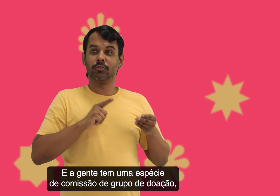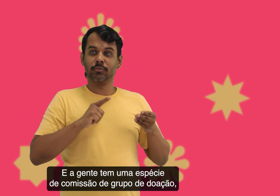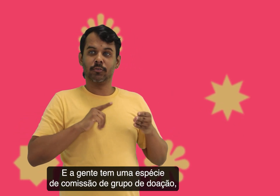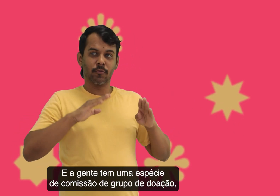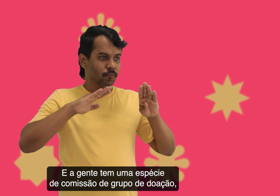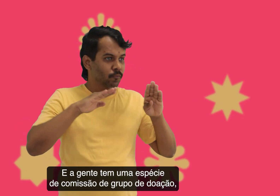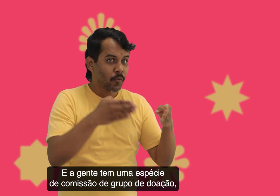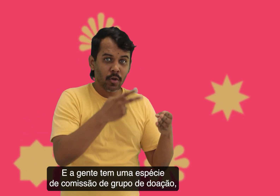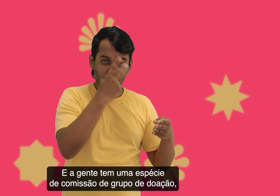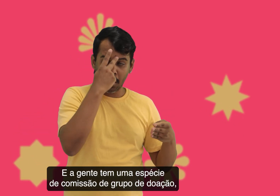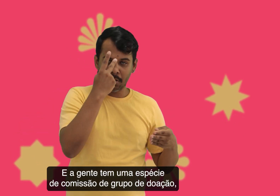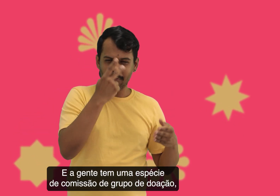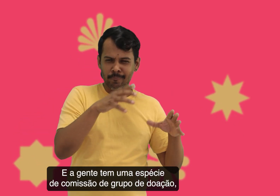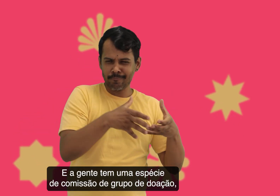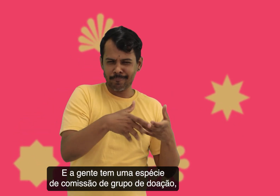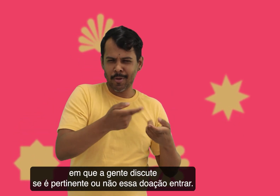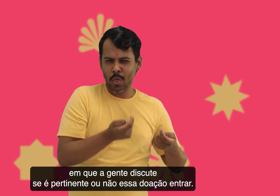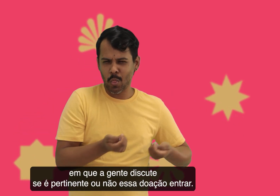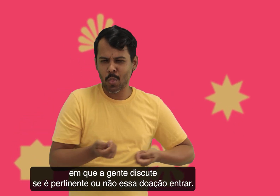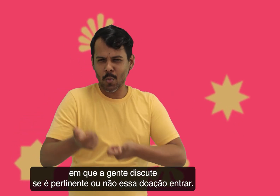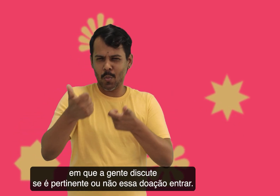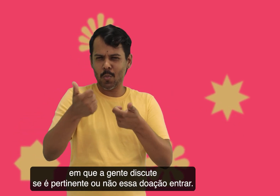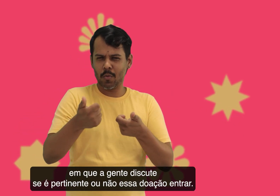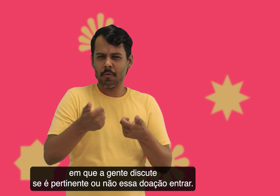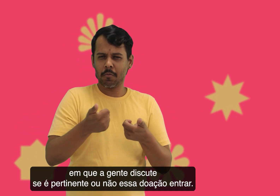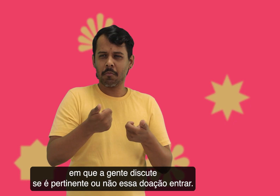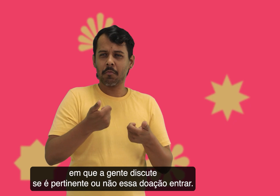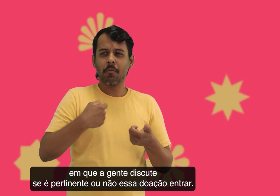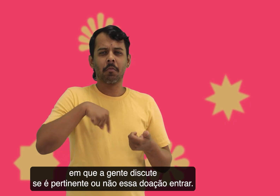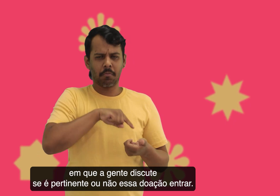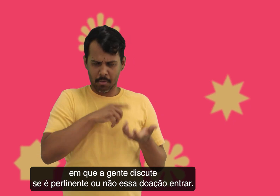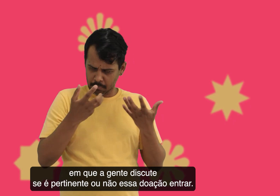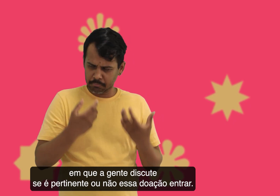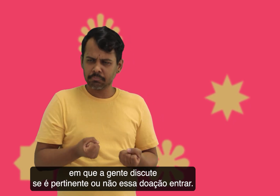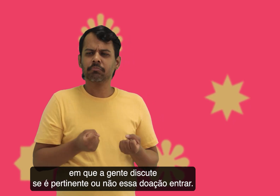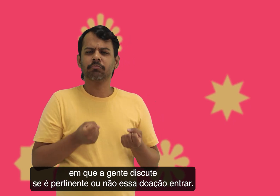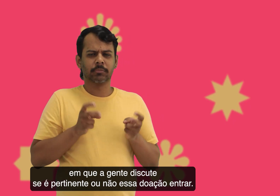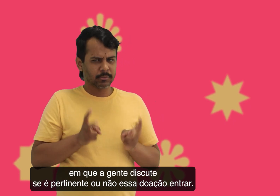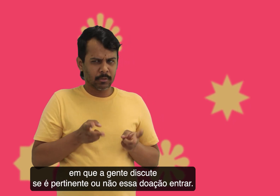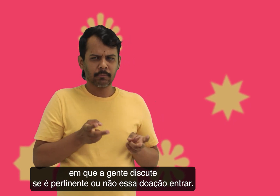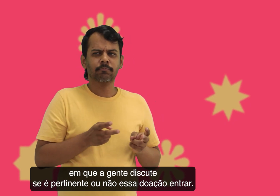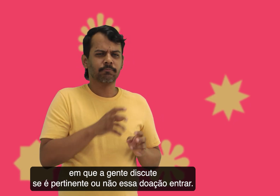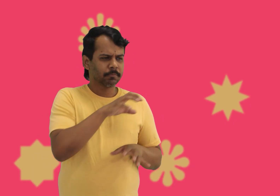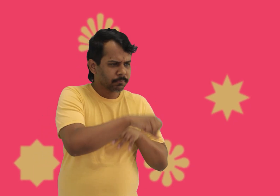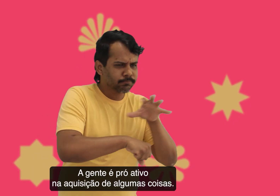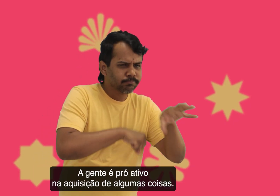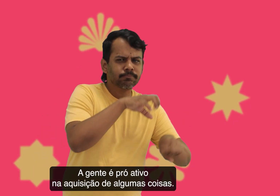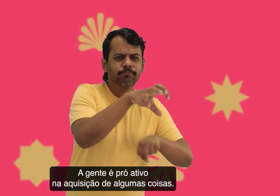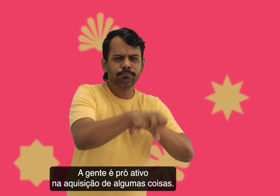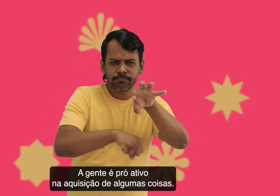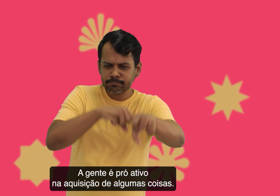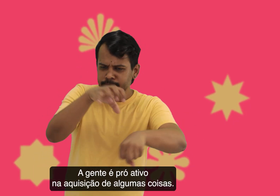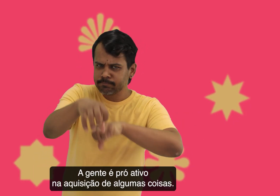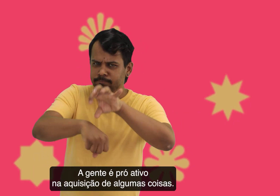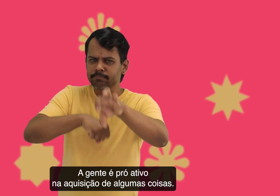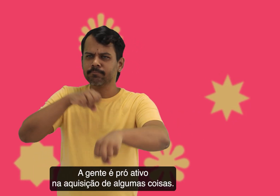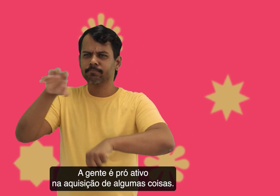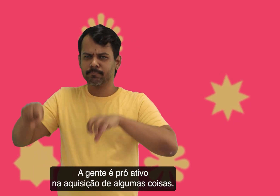uma espécie de comissão, de grupo de doação, em que a gente discute se é pertinente ou não essa doação entrar. A gente é proativo